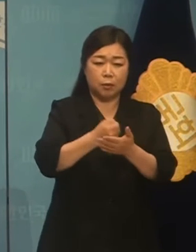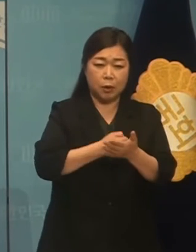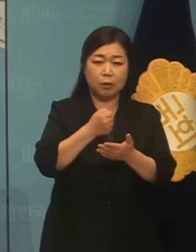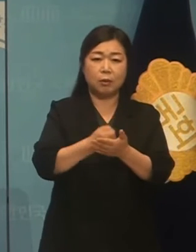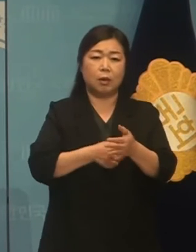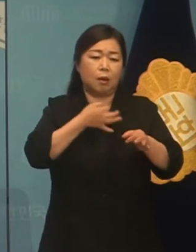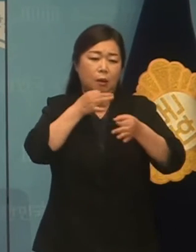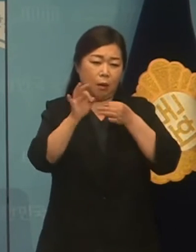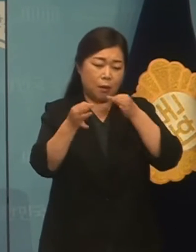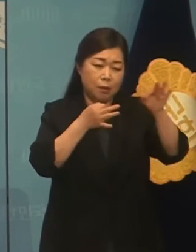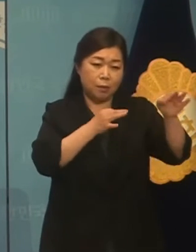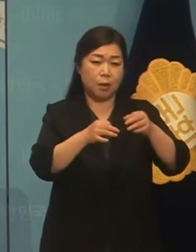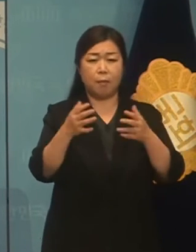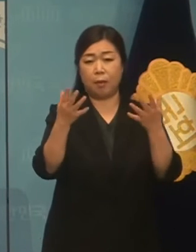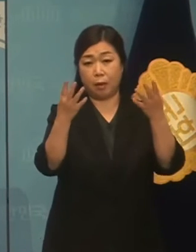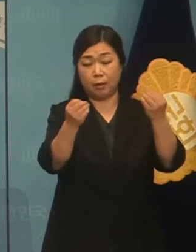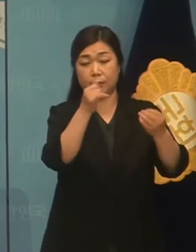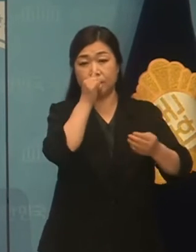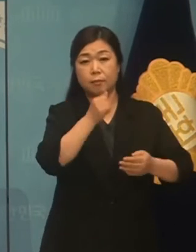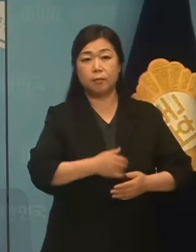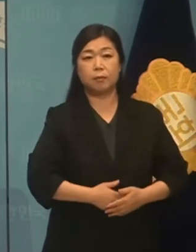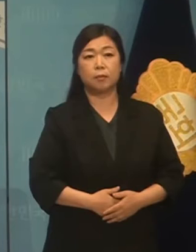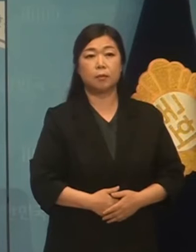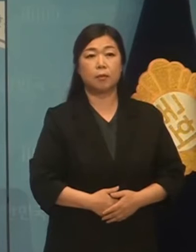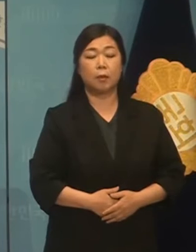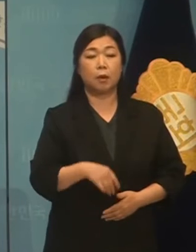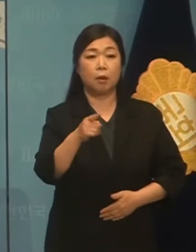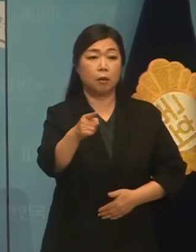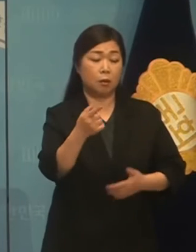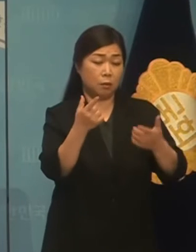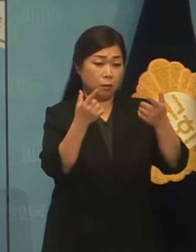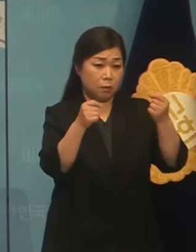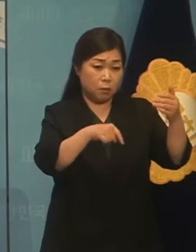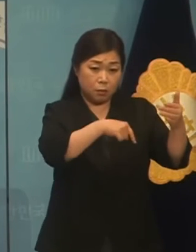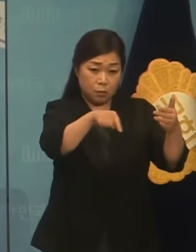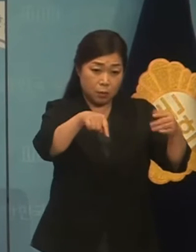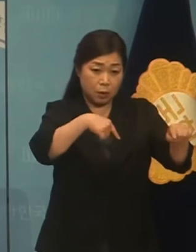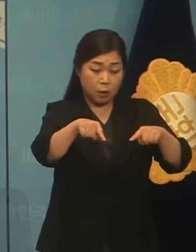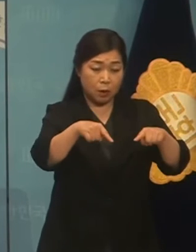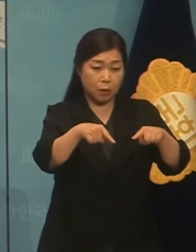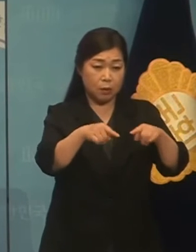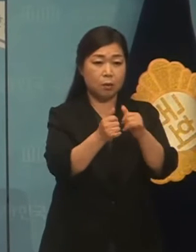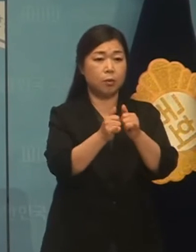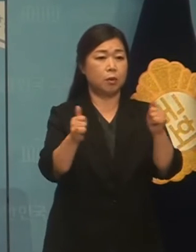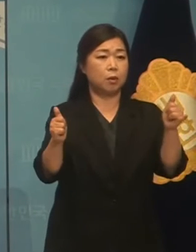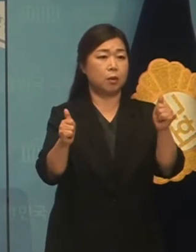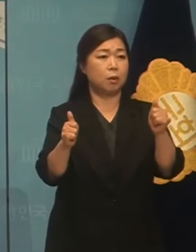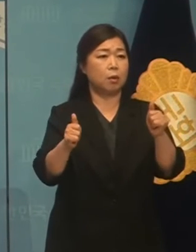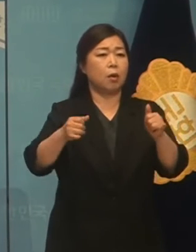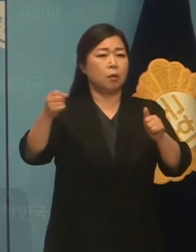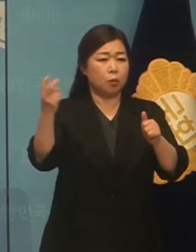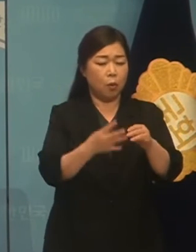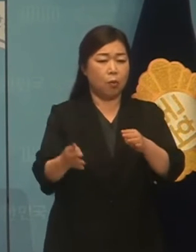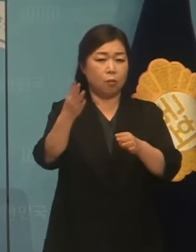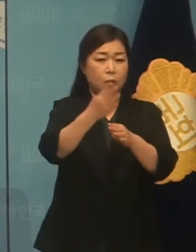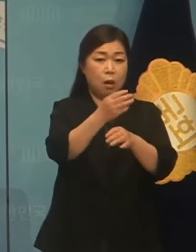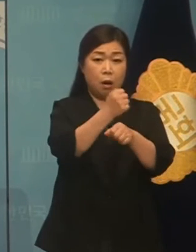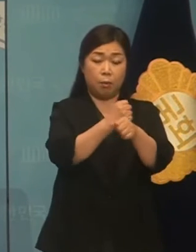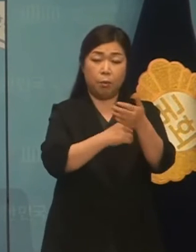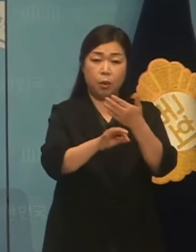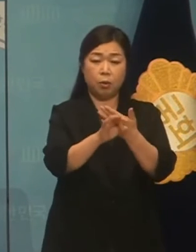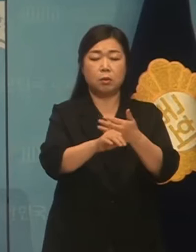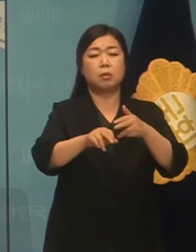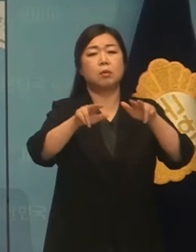탄식과 곡성이 가득합니다. 이 이단적 정치 세력이 한 번 더 정권을 잡는다면 이